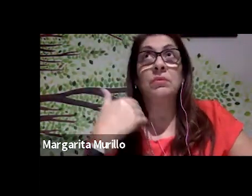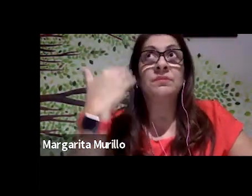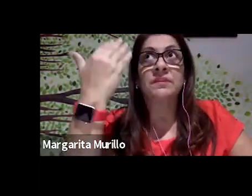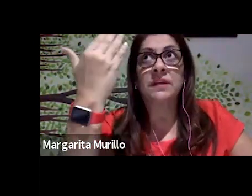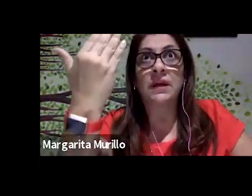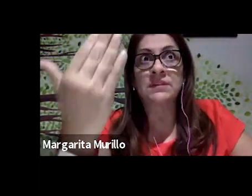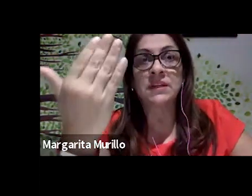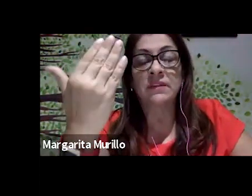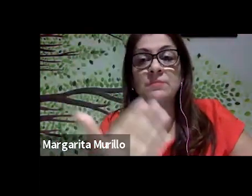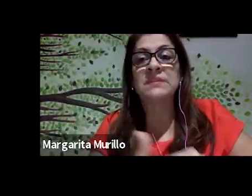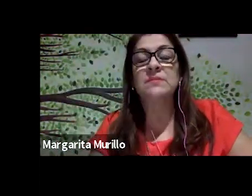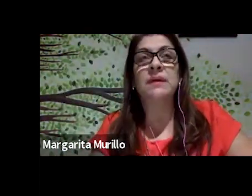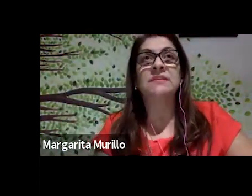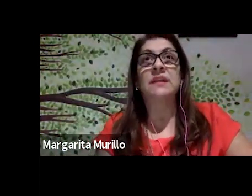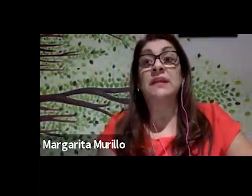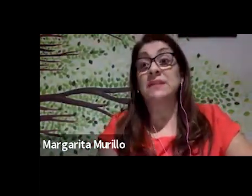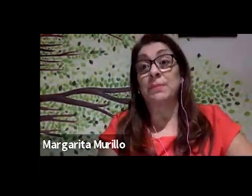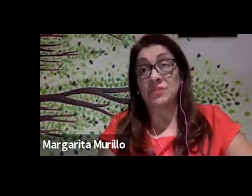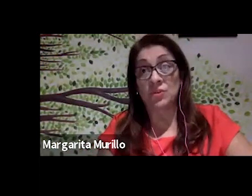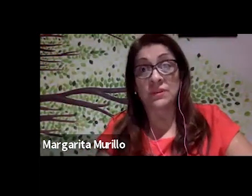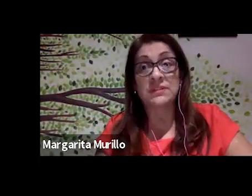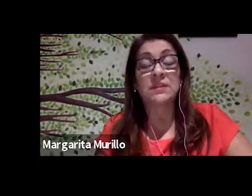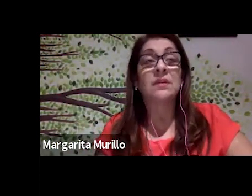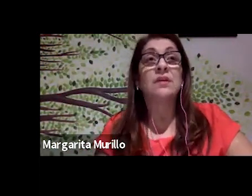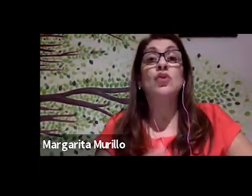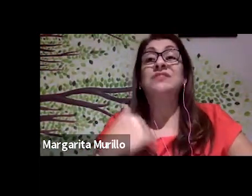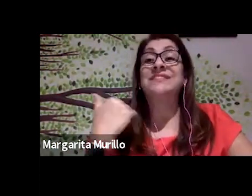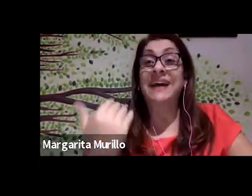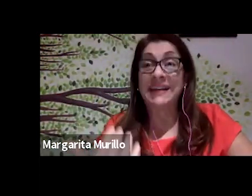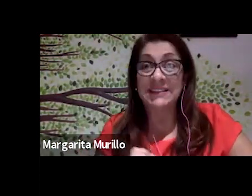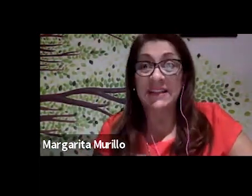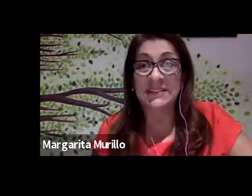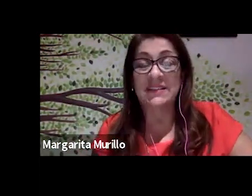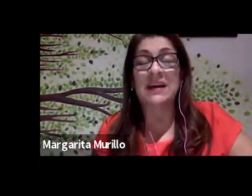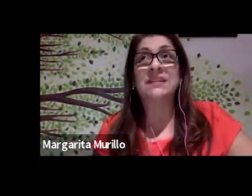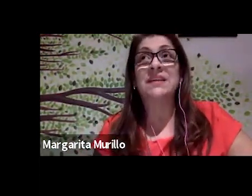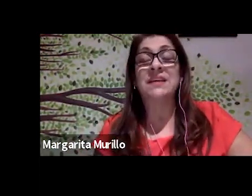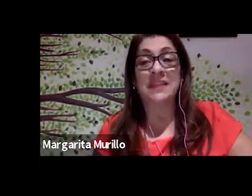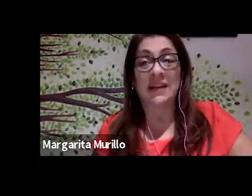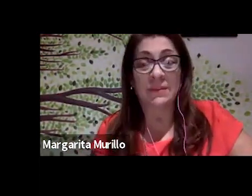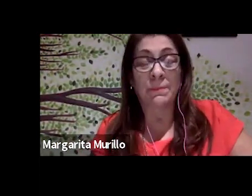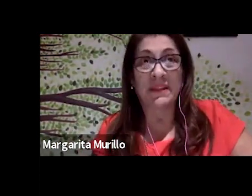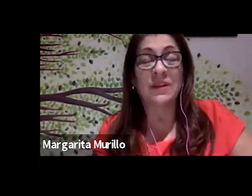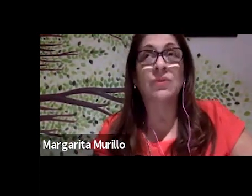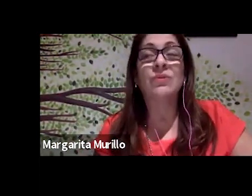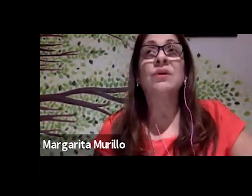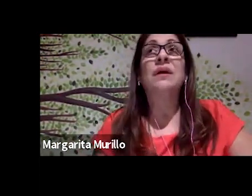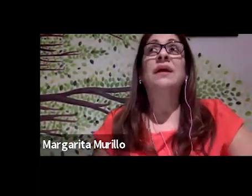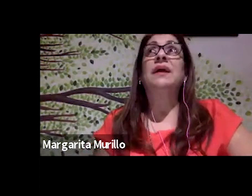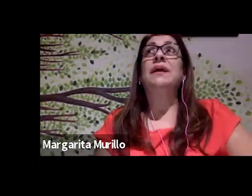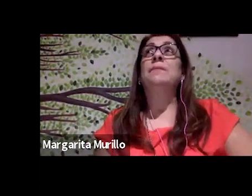nombre Usted llega casi que a diez veces más las depresiones los ataques de ansiedad y ataques de